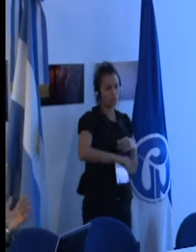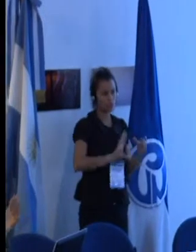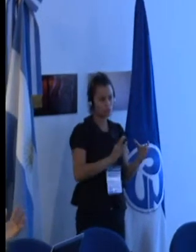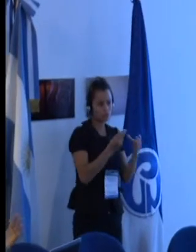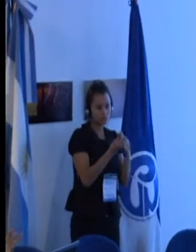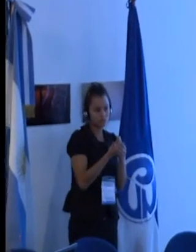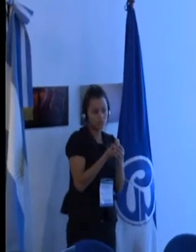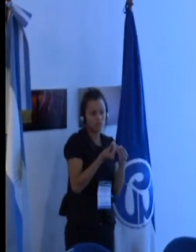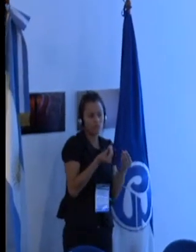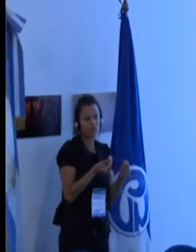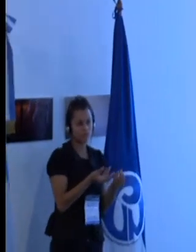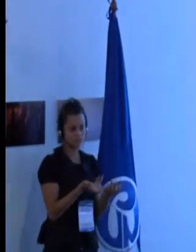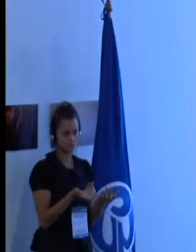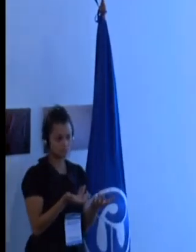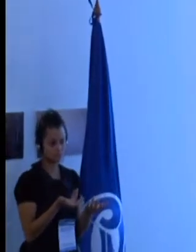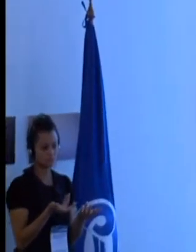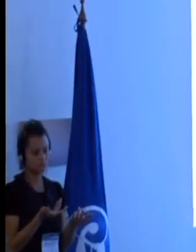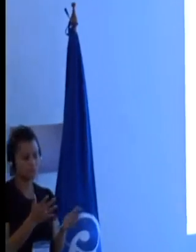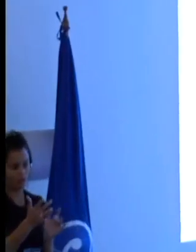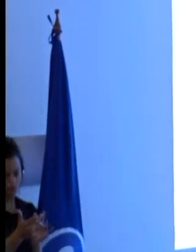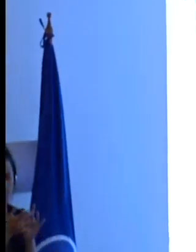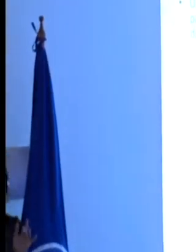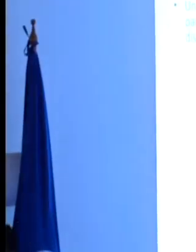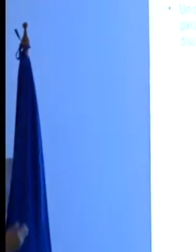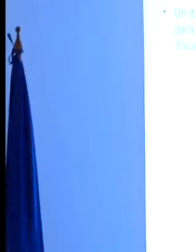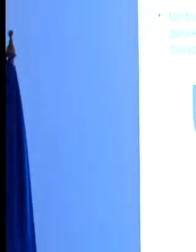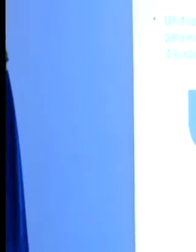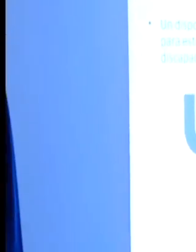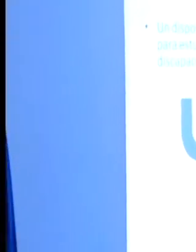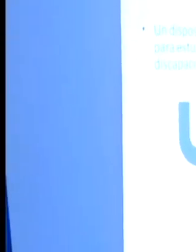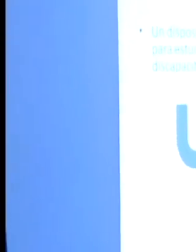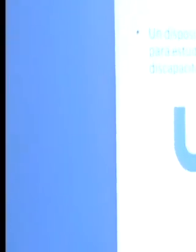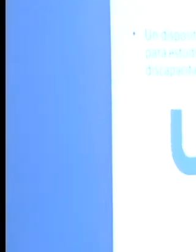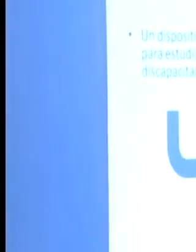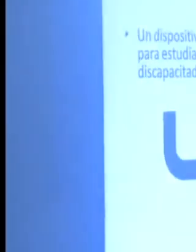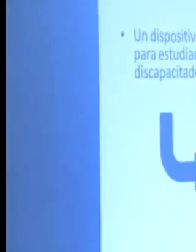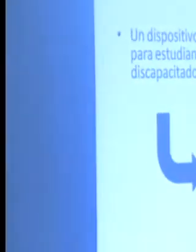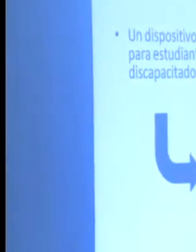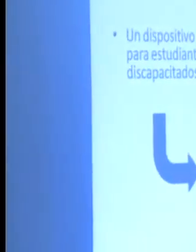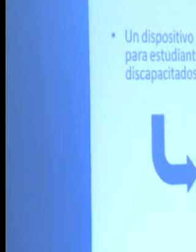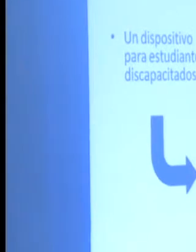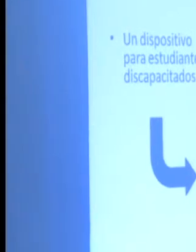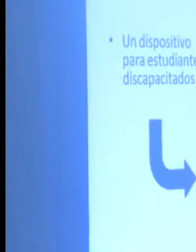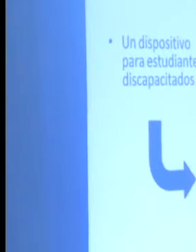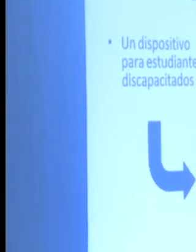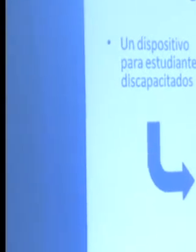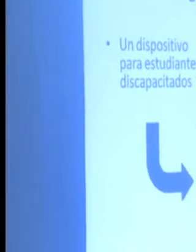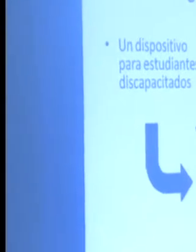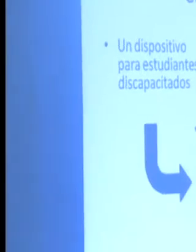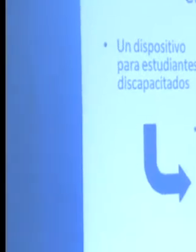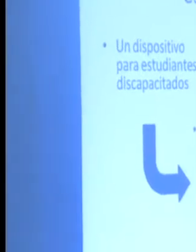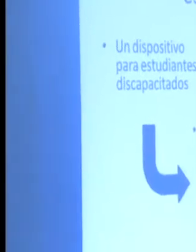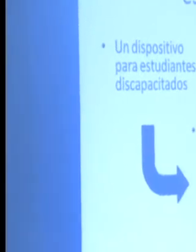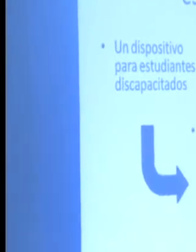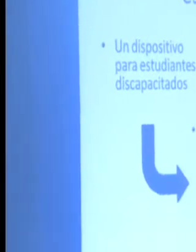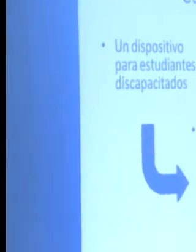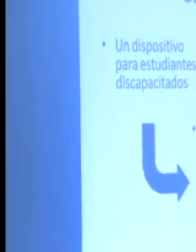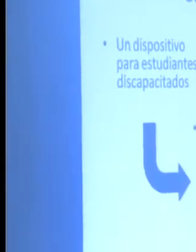para los niños que tienen necesidades particulares estamos de acuerdo en que muchos niños